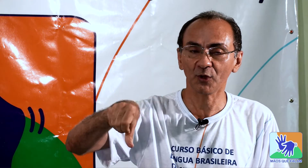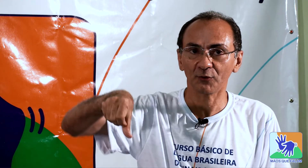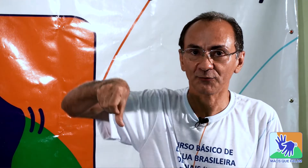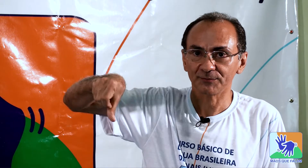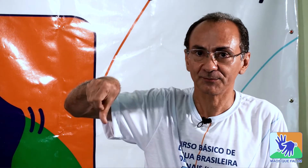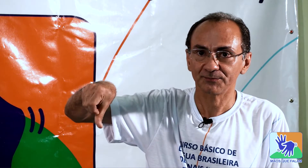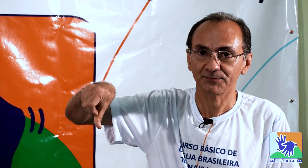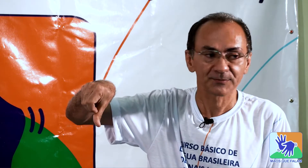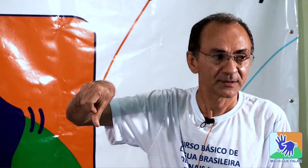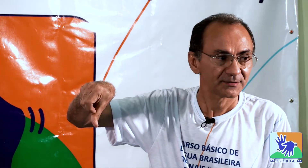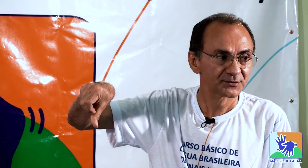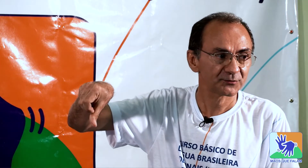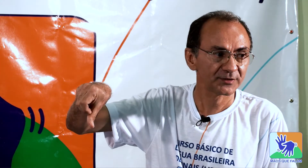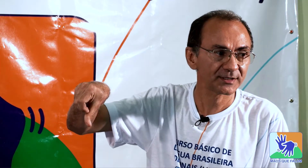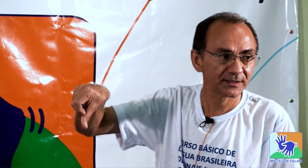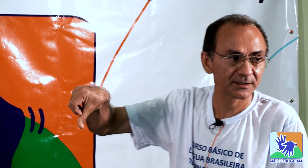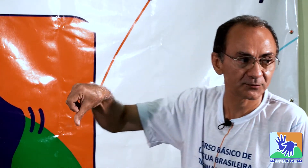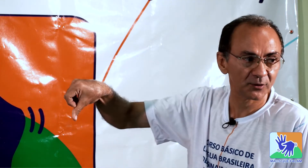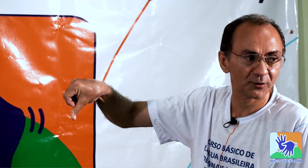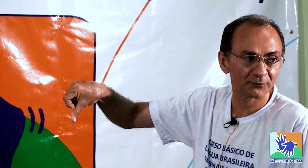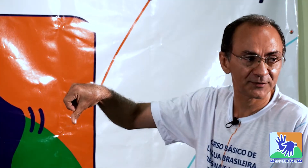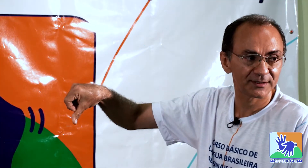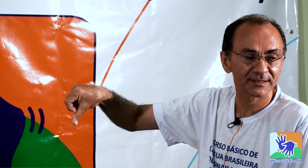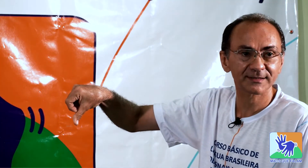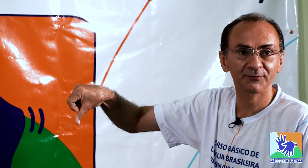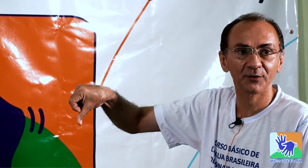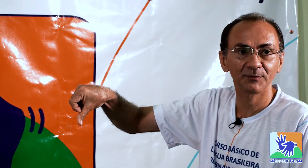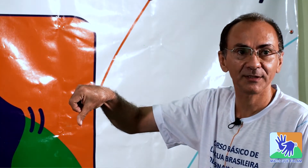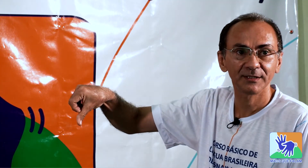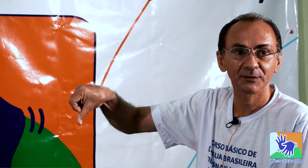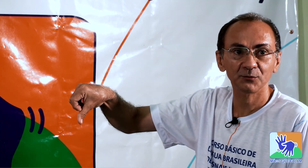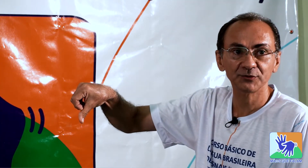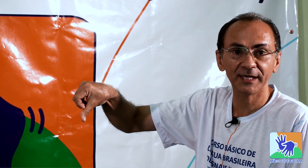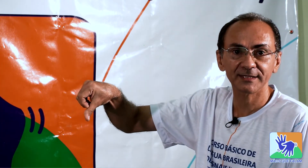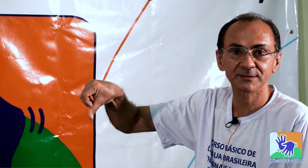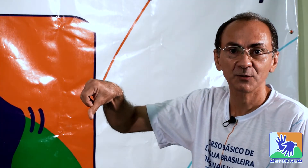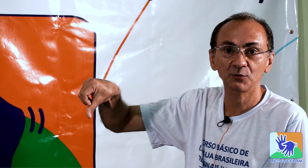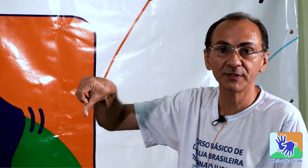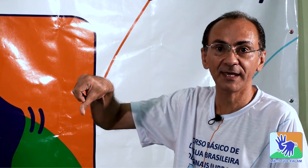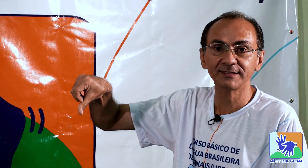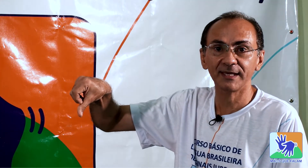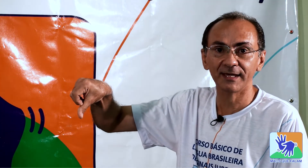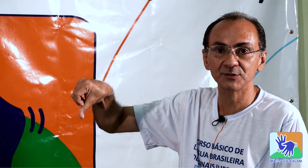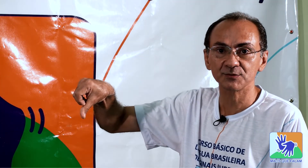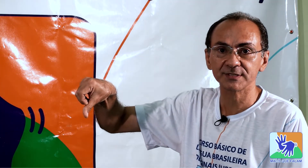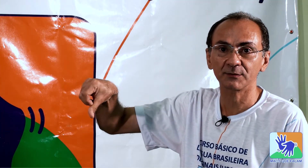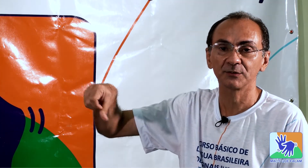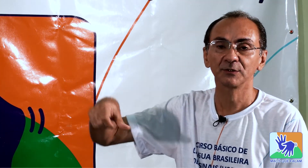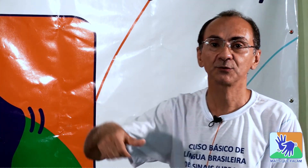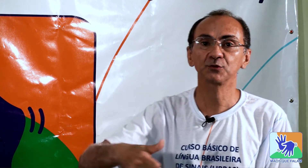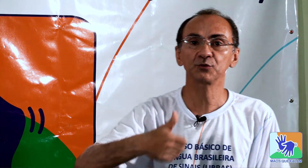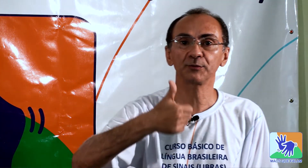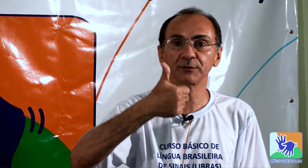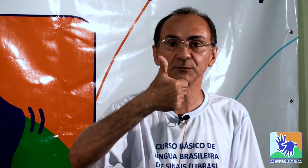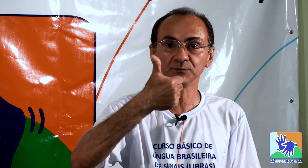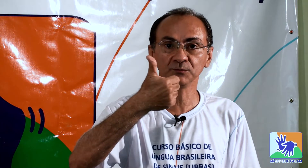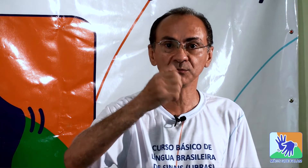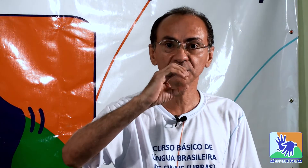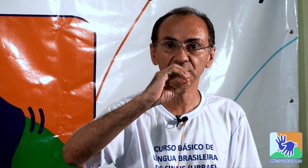9. Deixa eu ver aqui, o 9, dessa forma. O 10. O 10 é a junção do número 1